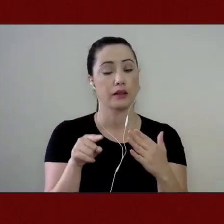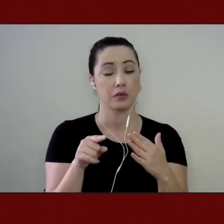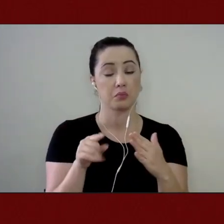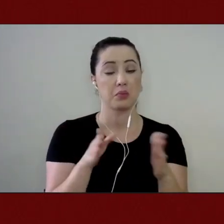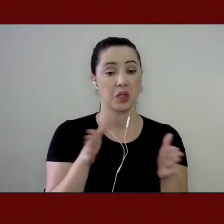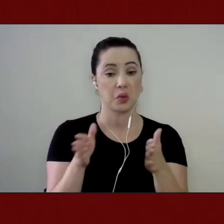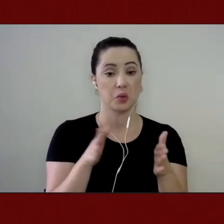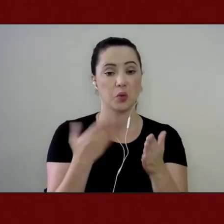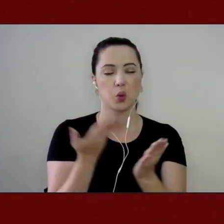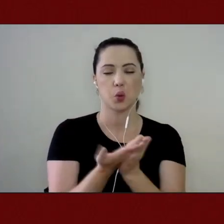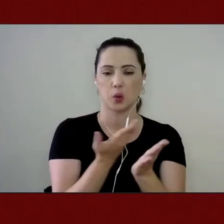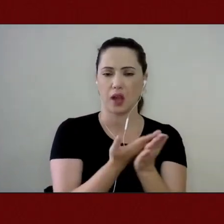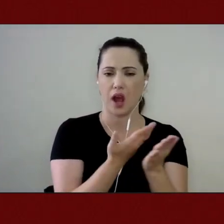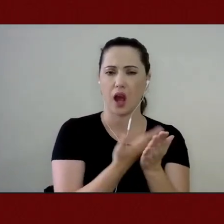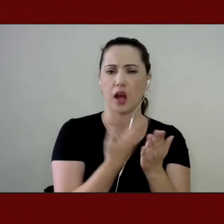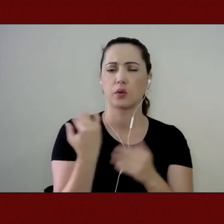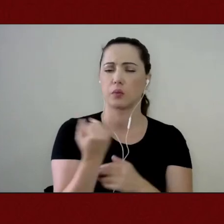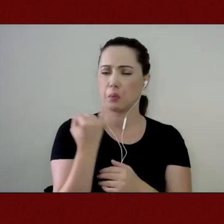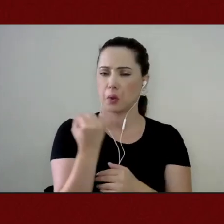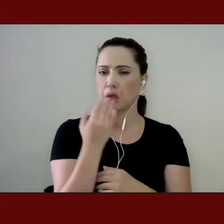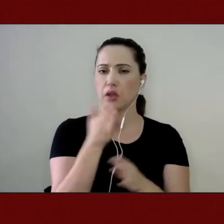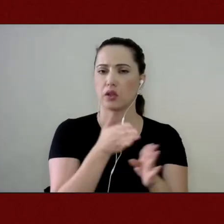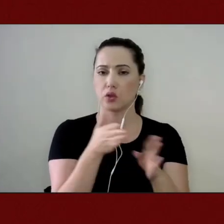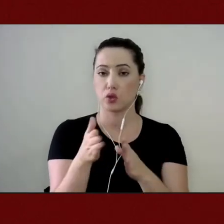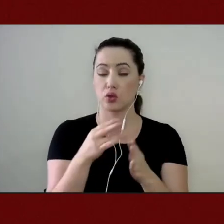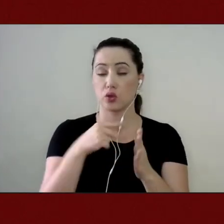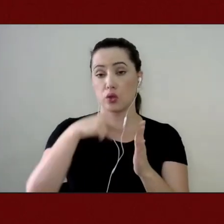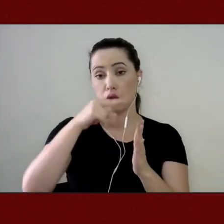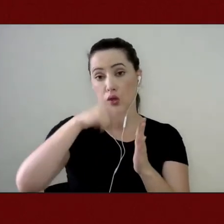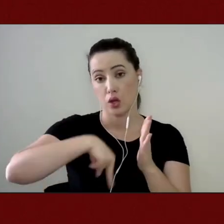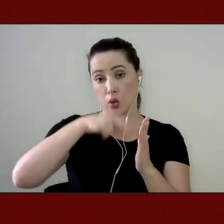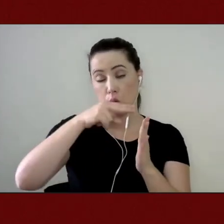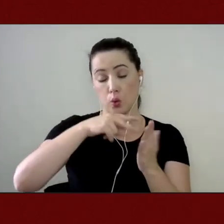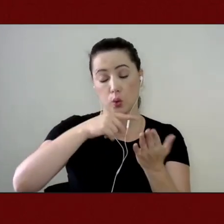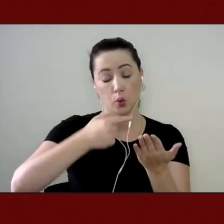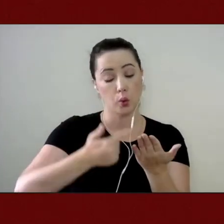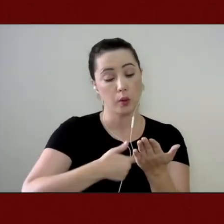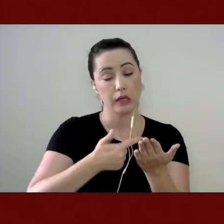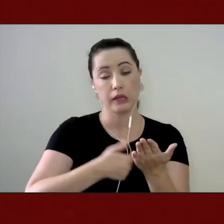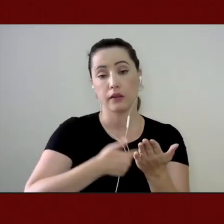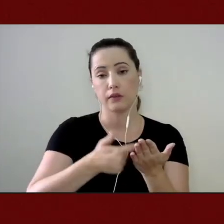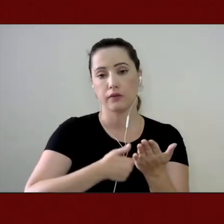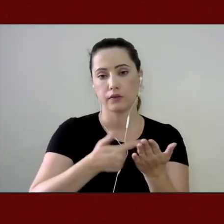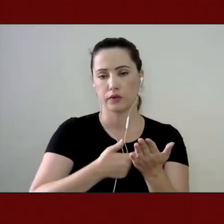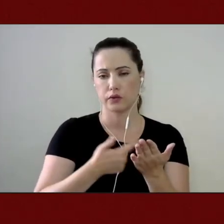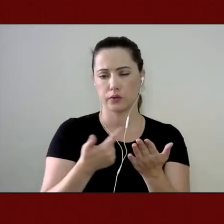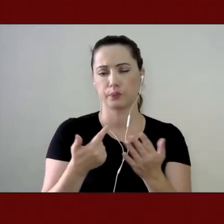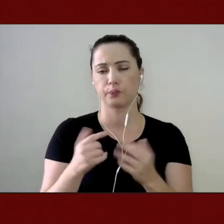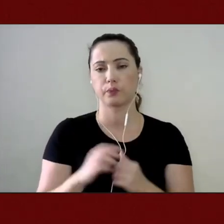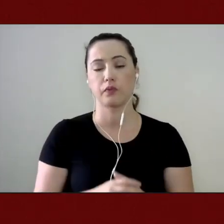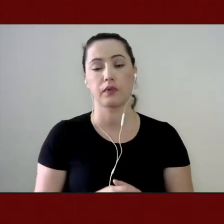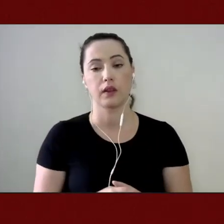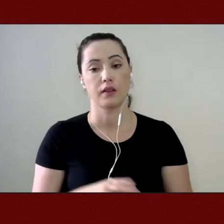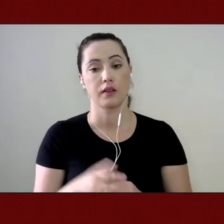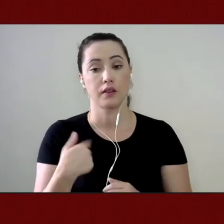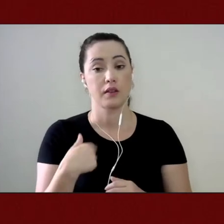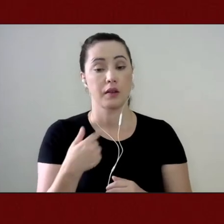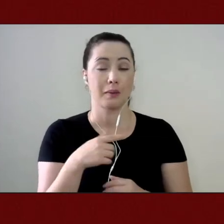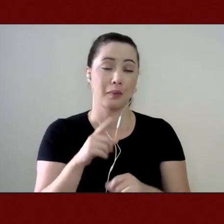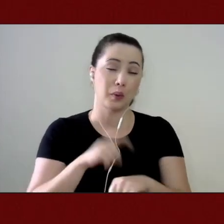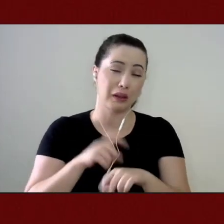Lima, O Ocaso do Comunismo Democrático. Né? Em linhas gerais, né, meu tempo está acabando,